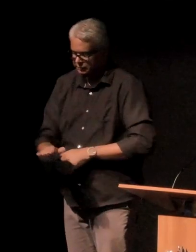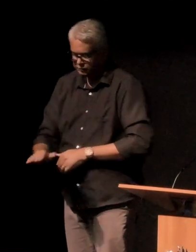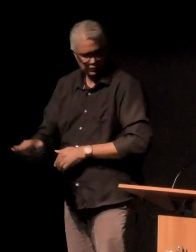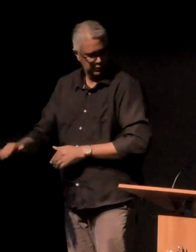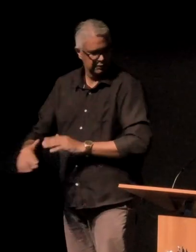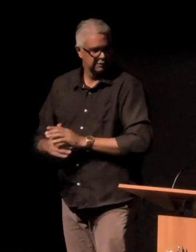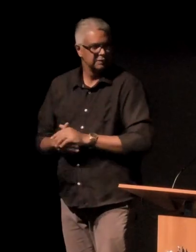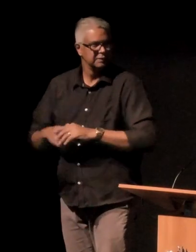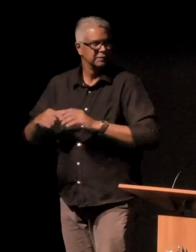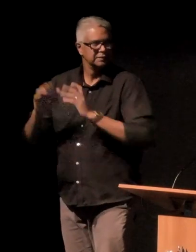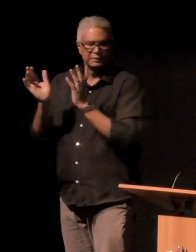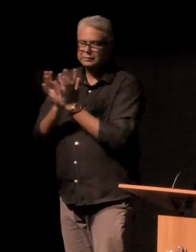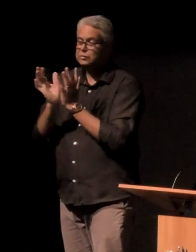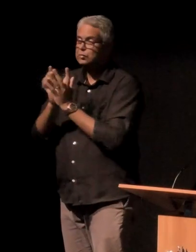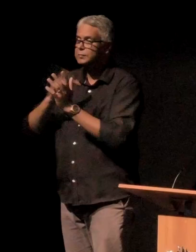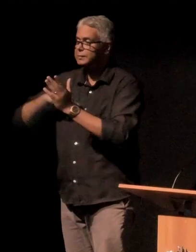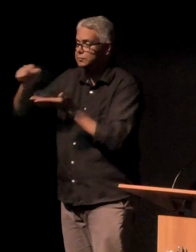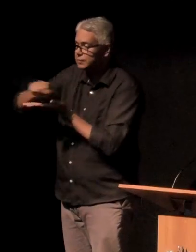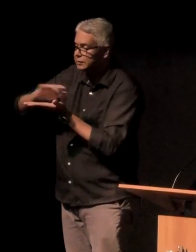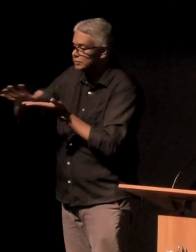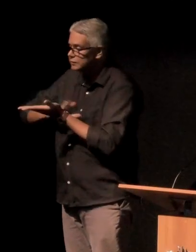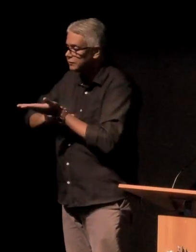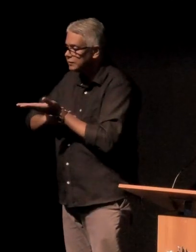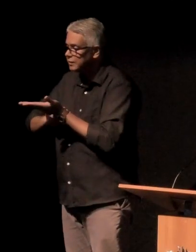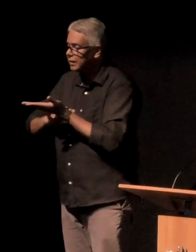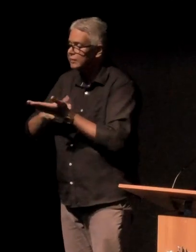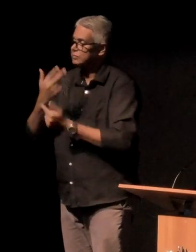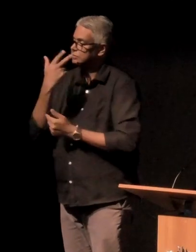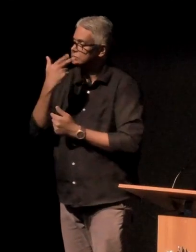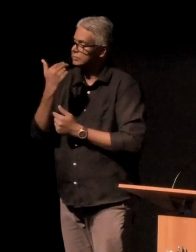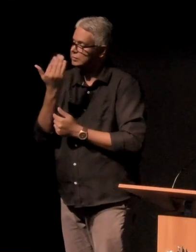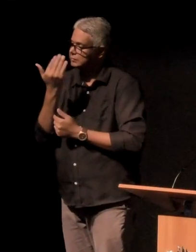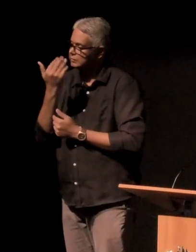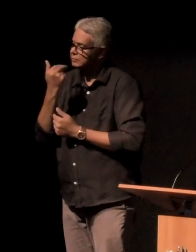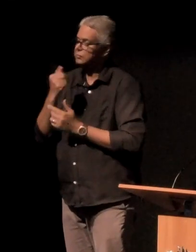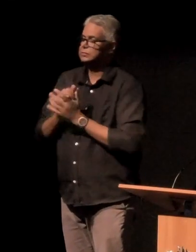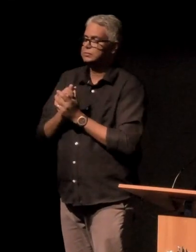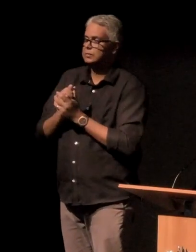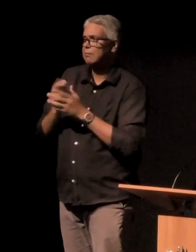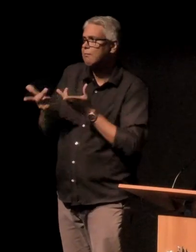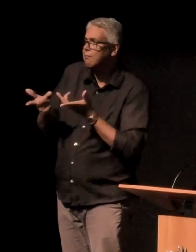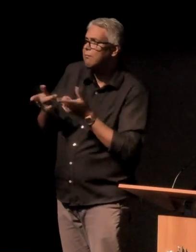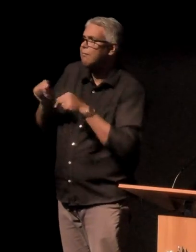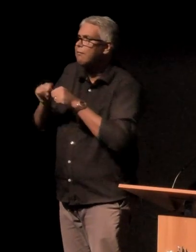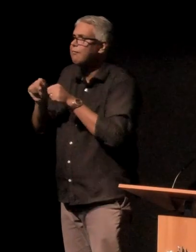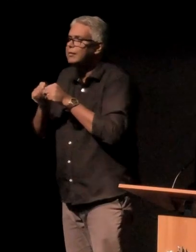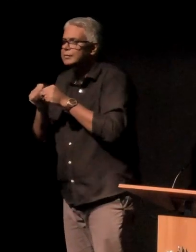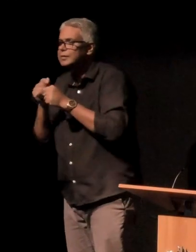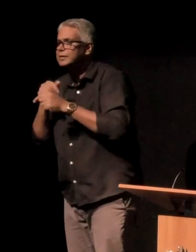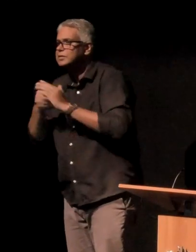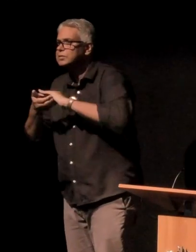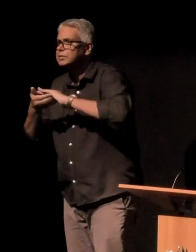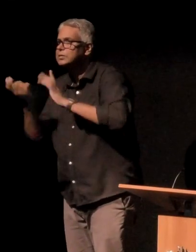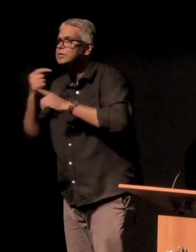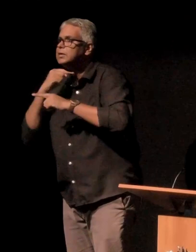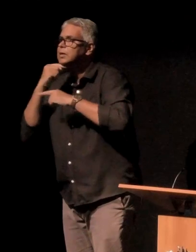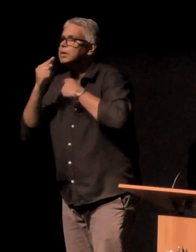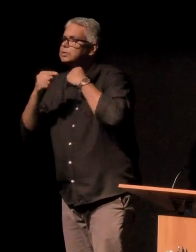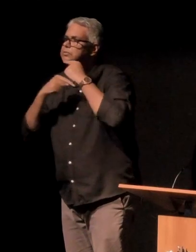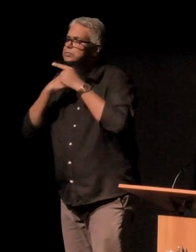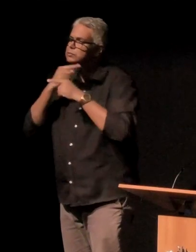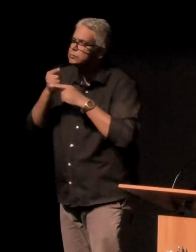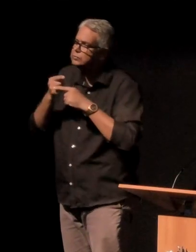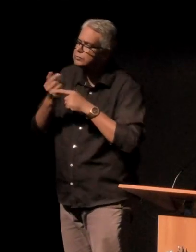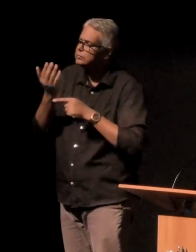temático a gente tem uma atividade de educação alimentar e nutricional para abordar né as questões da alimentação infantil